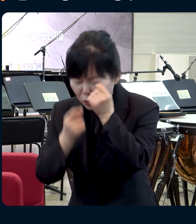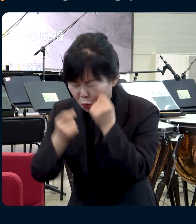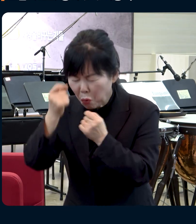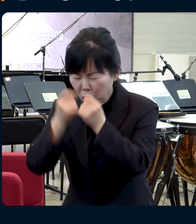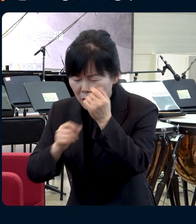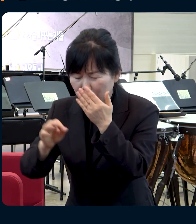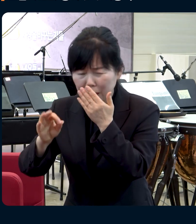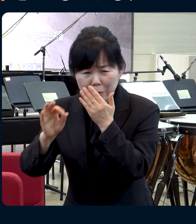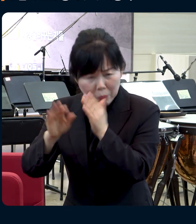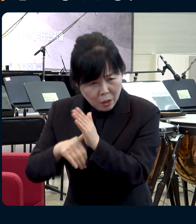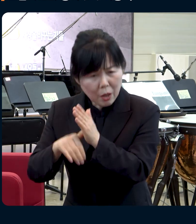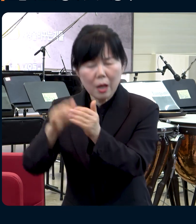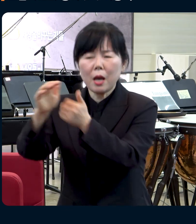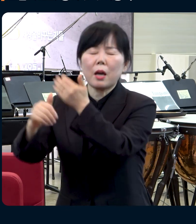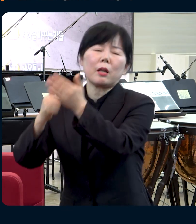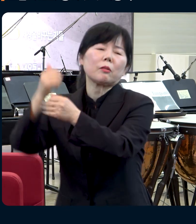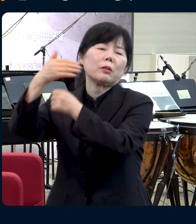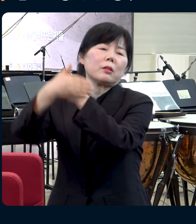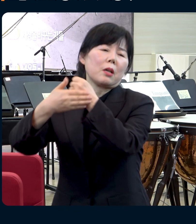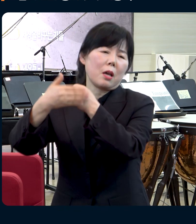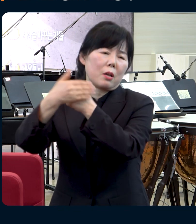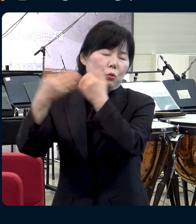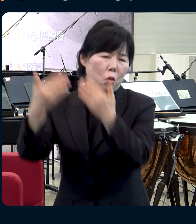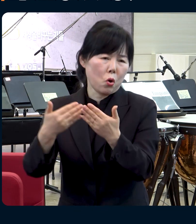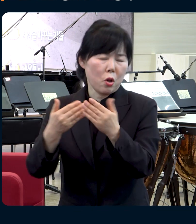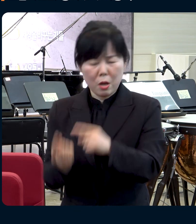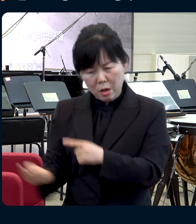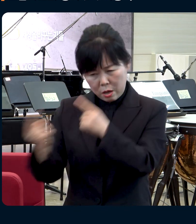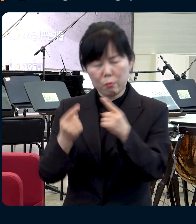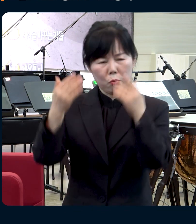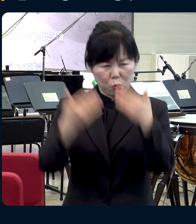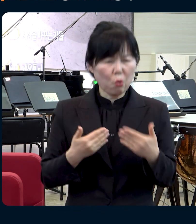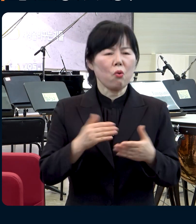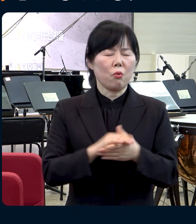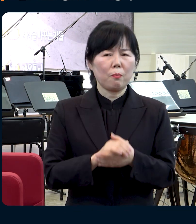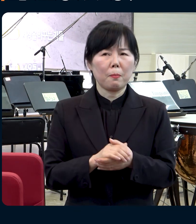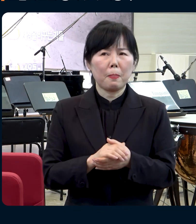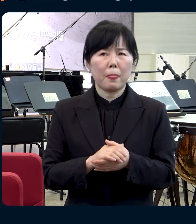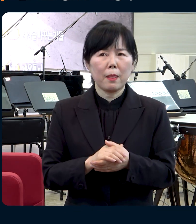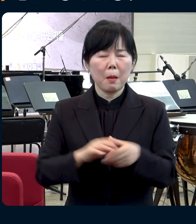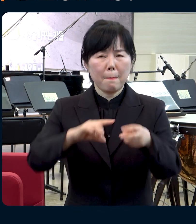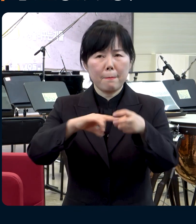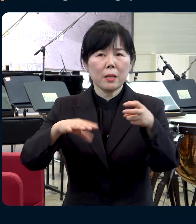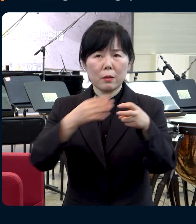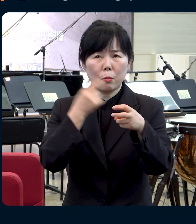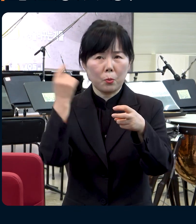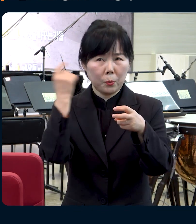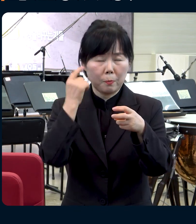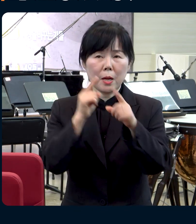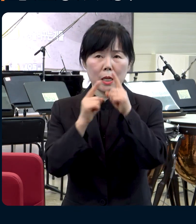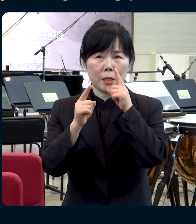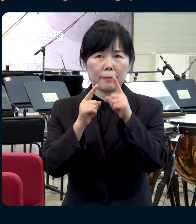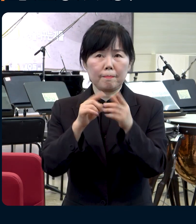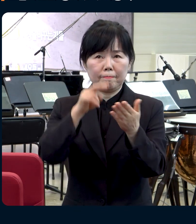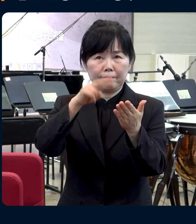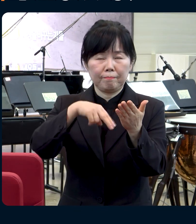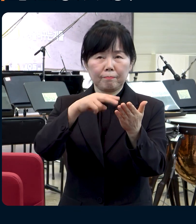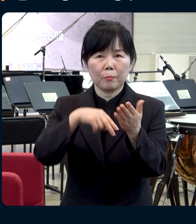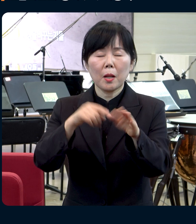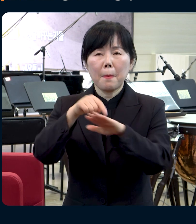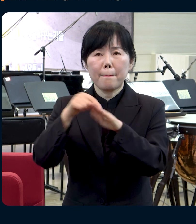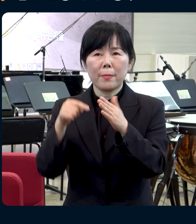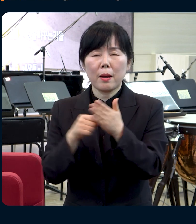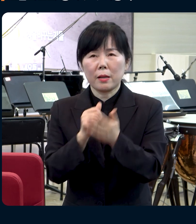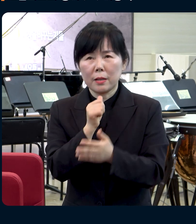영혼을 회복시켜 주시는 것입니다. 마태복음 5장 3, 4절에서는요 다음같이 말씀합니다. 우리 같이 한번 읽어볼까요?